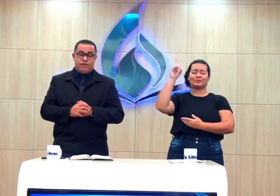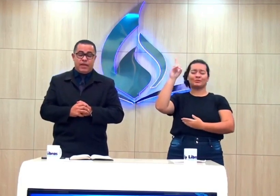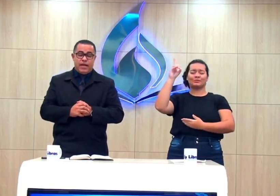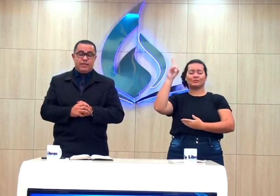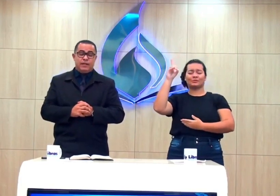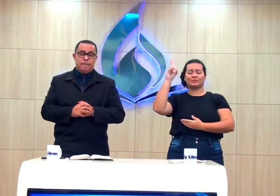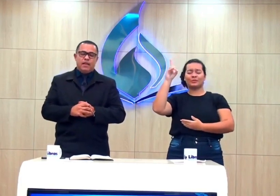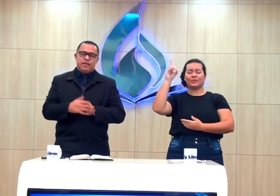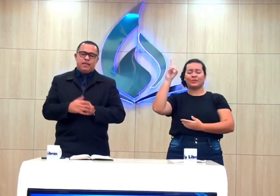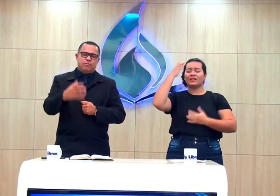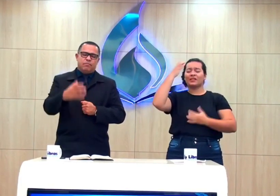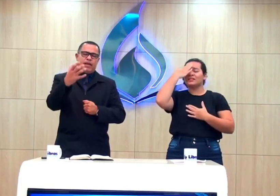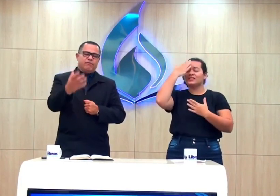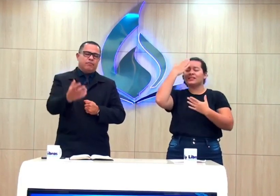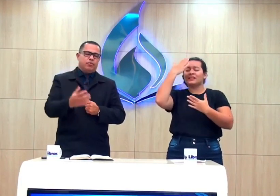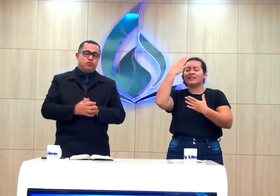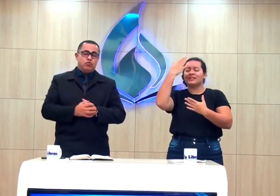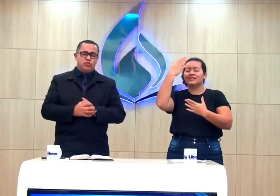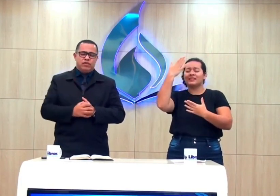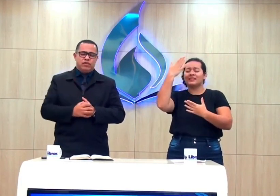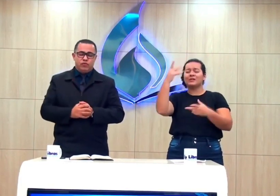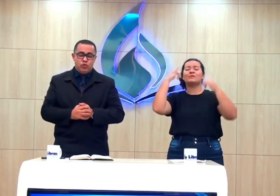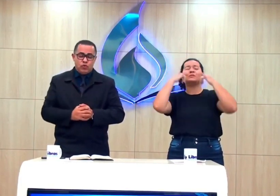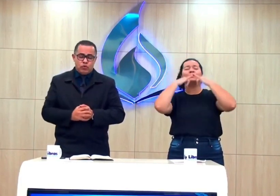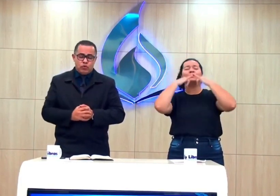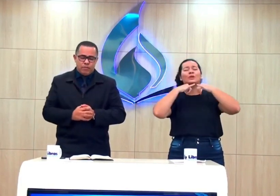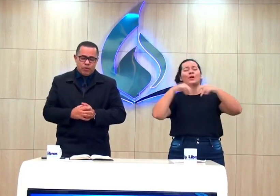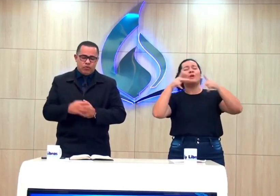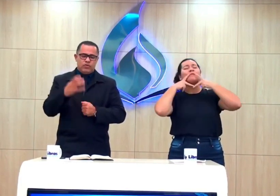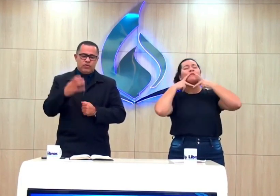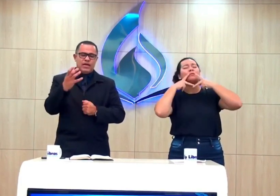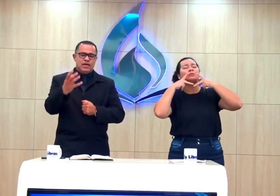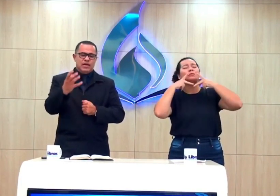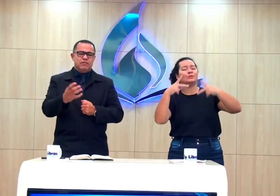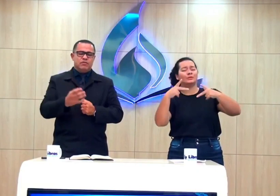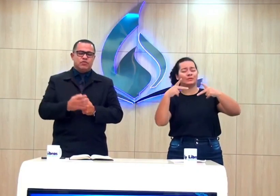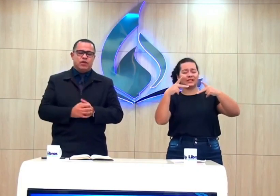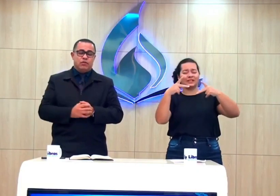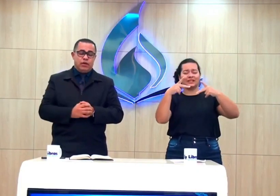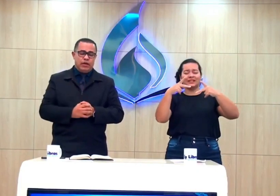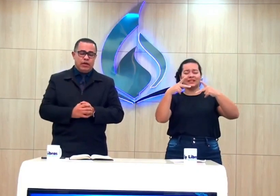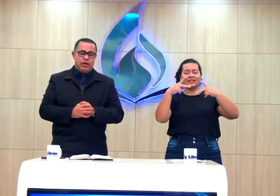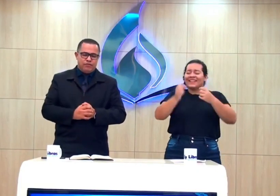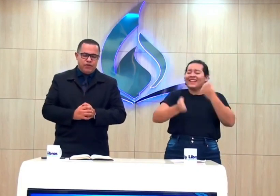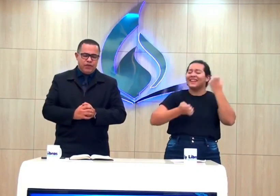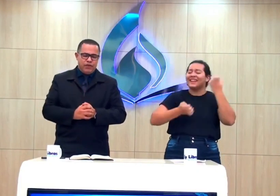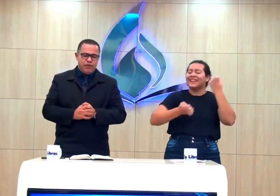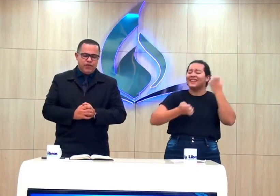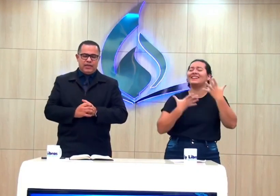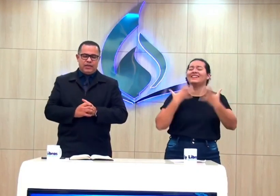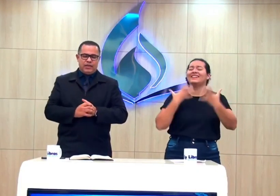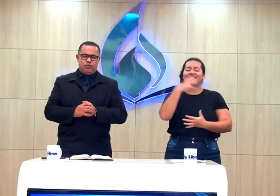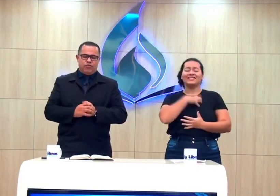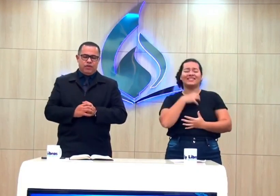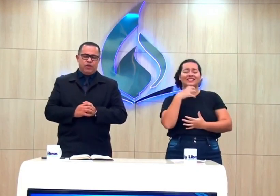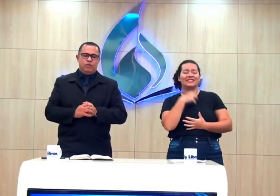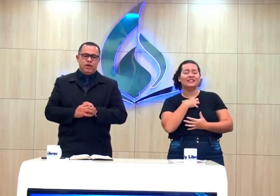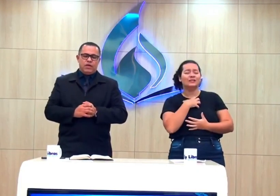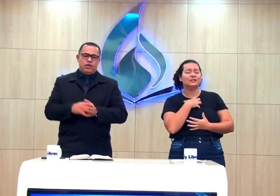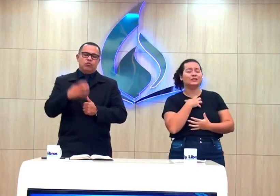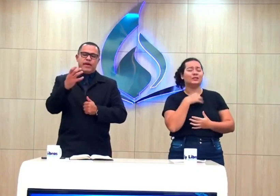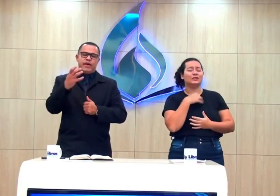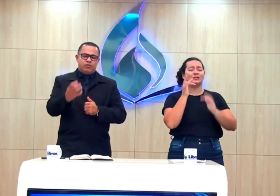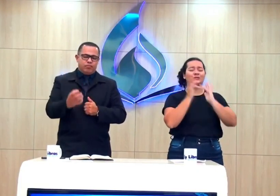que foi falada, que esta palavra produza fruto, produza ânimo, Senhor, na vida daquele que